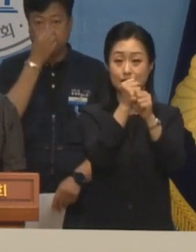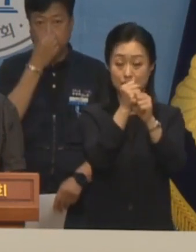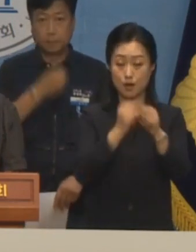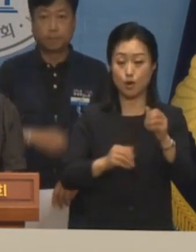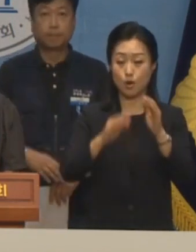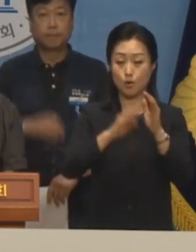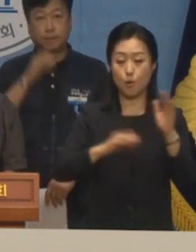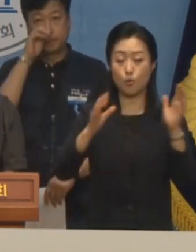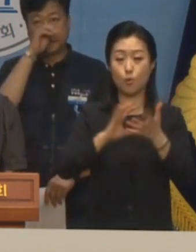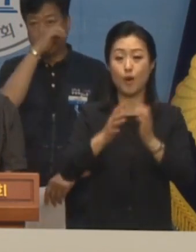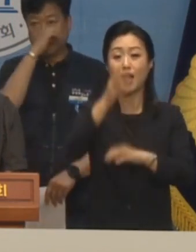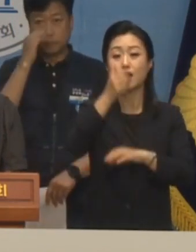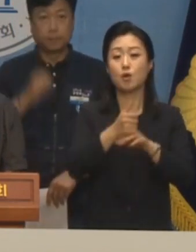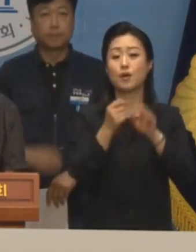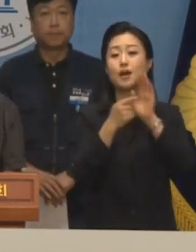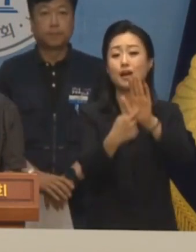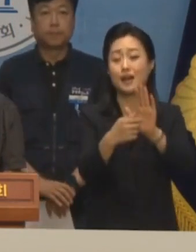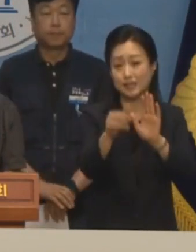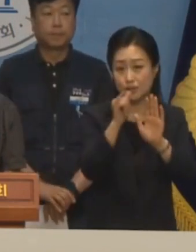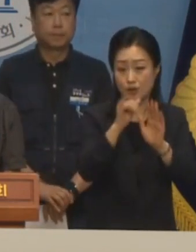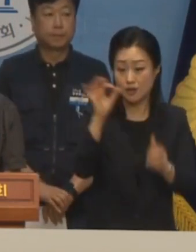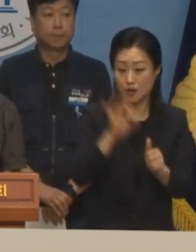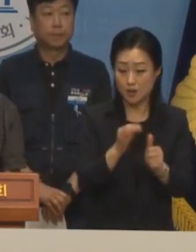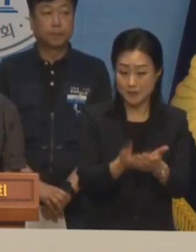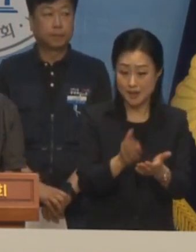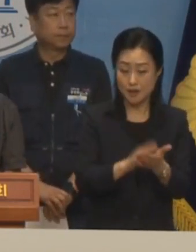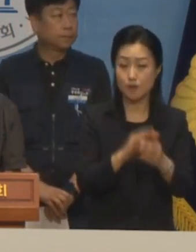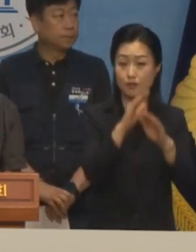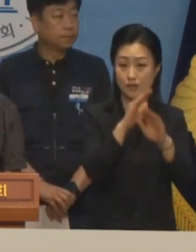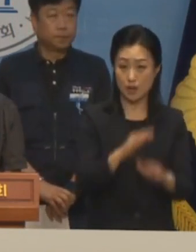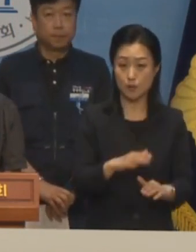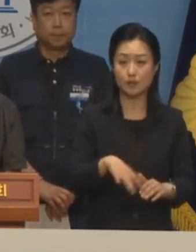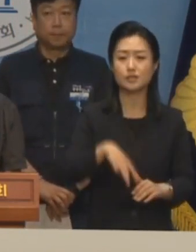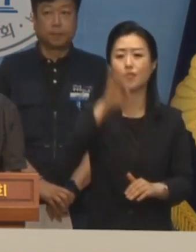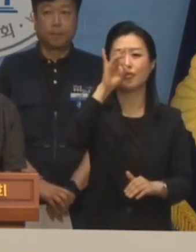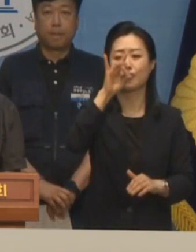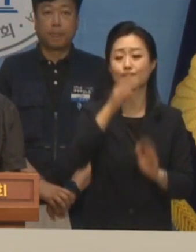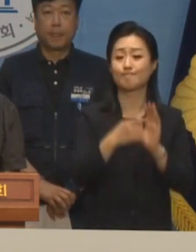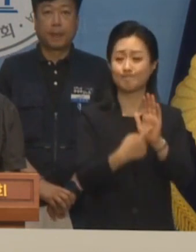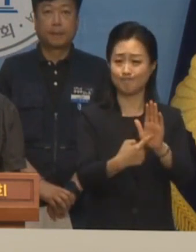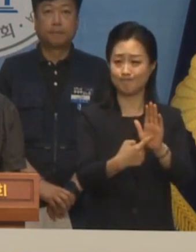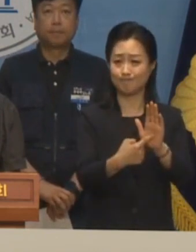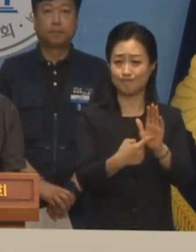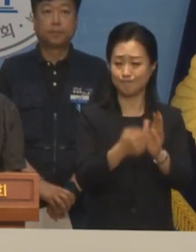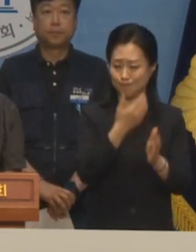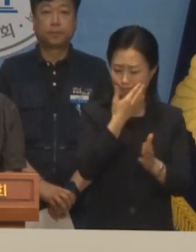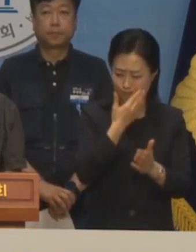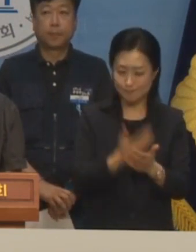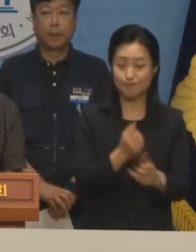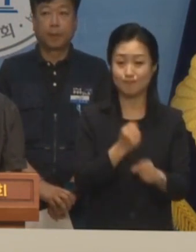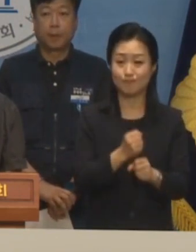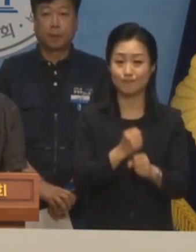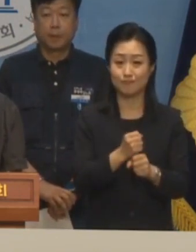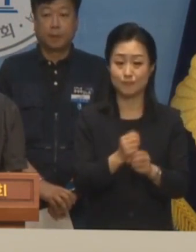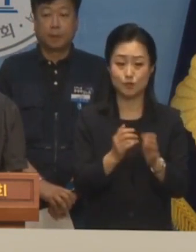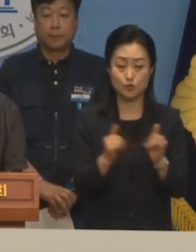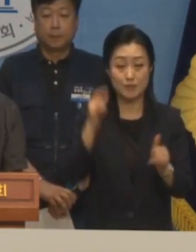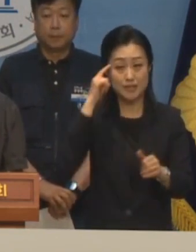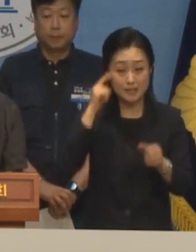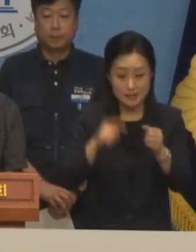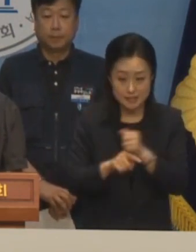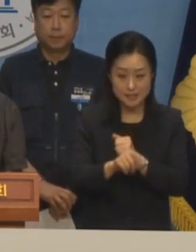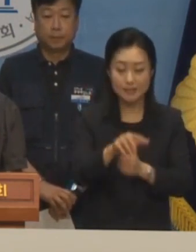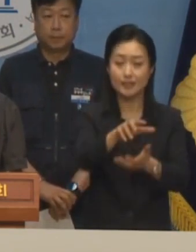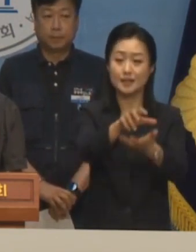결과에 다 들어가 있습니다. 연금개혁과 관련하여 처음 시도되고 또 의미 있게 마련된 소중한 국민의